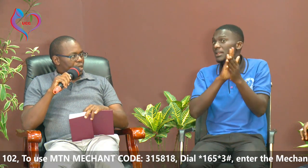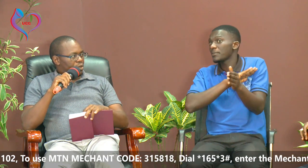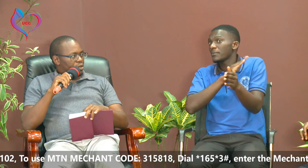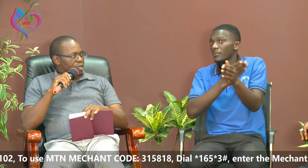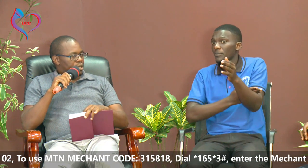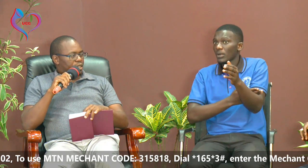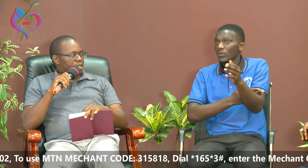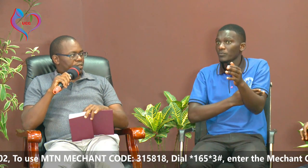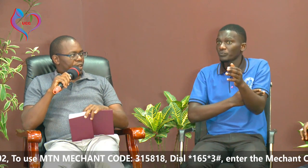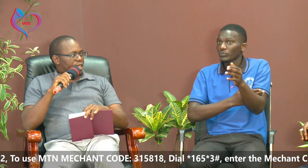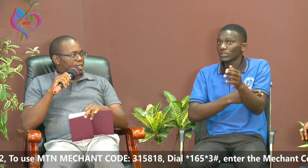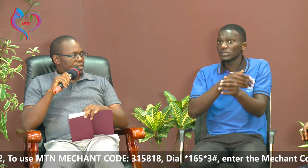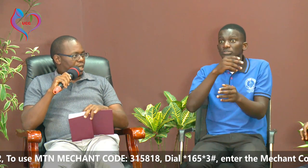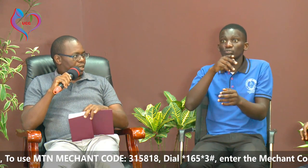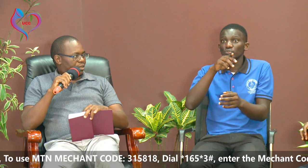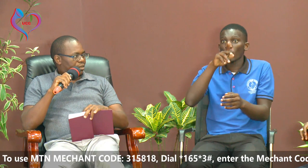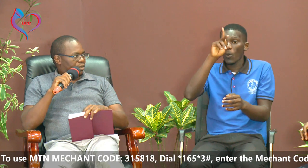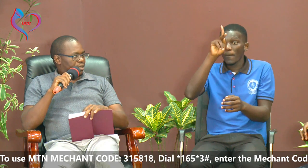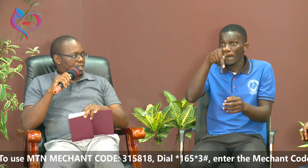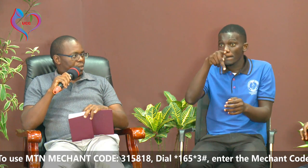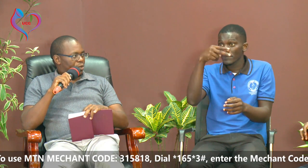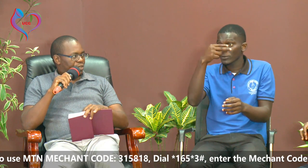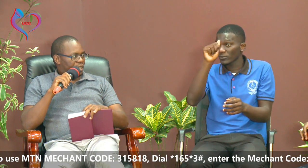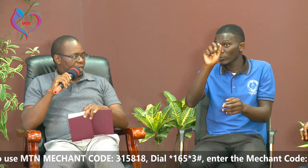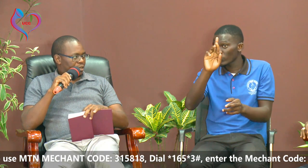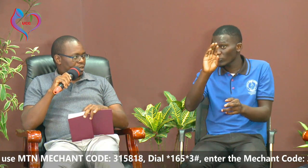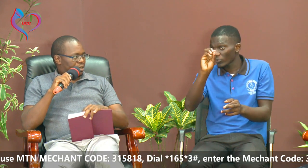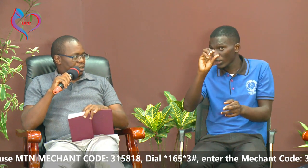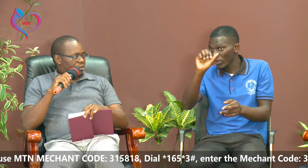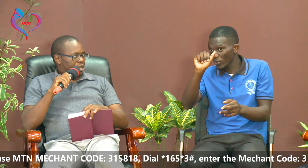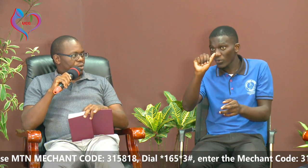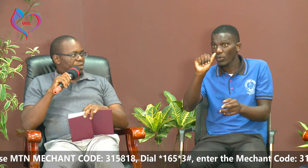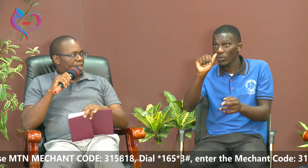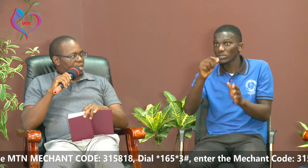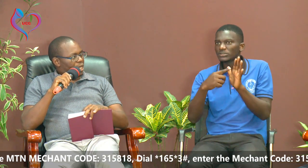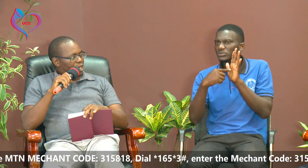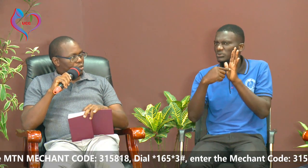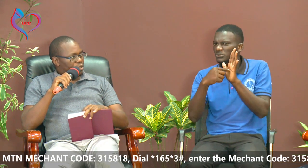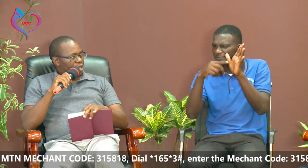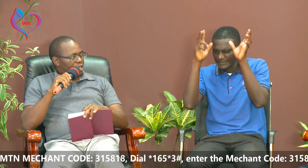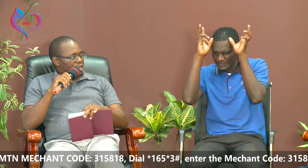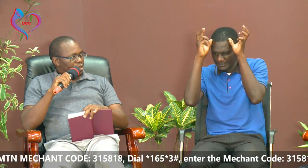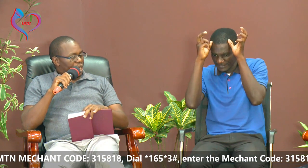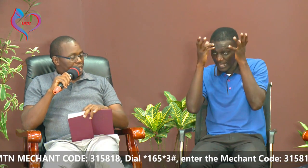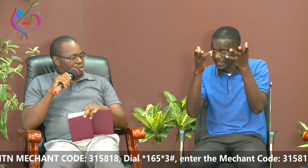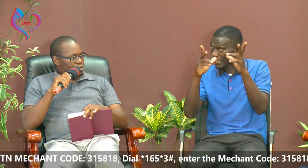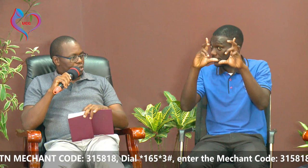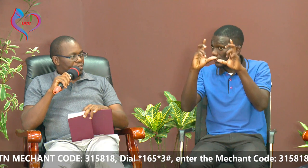Bible kifaananyi kya Satani is a type of Satan. Tuinamu bifaananyi bya Katonda bya Yesu naye